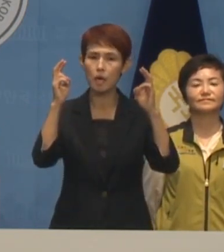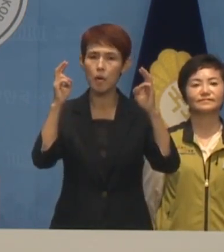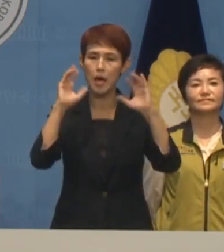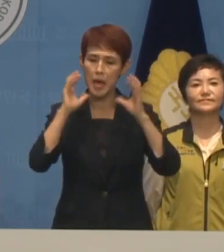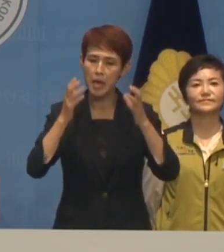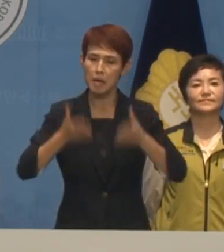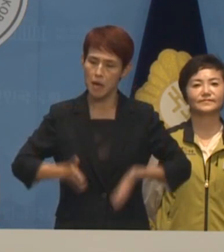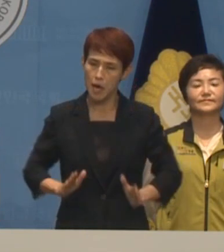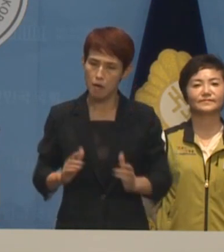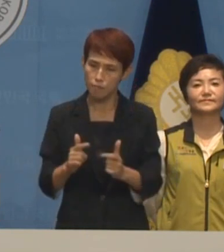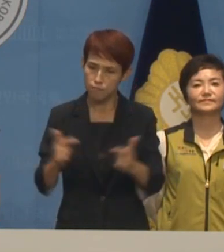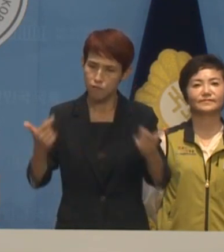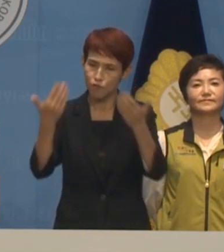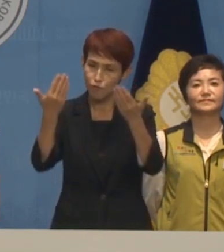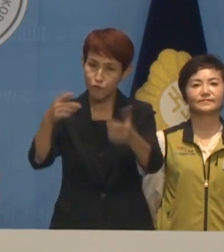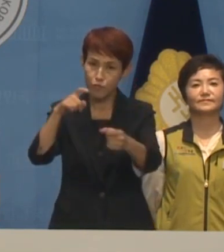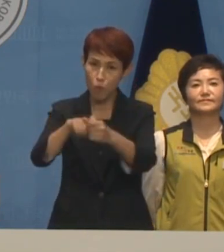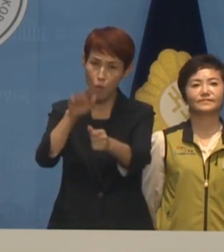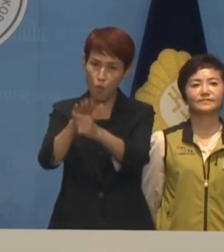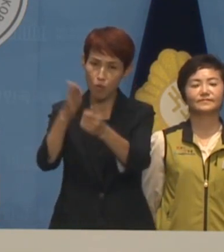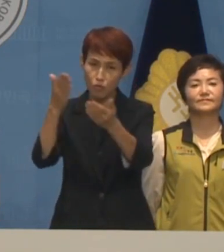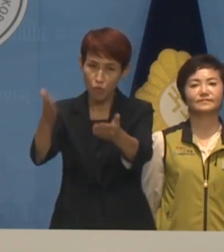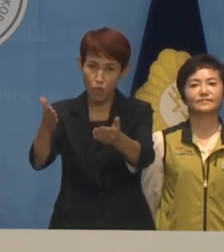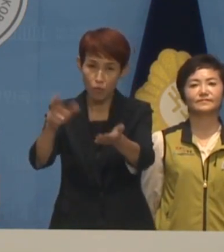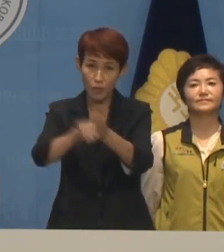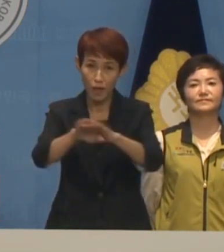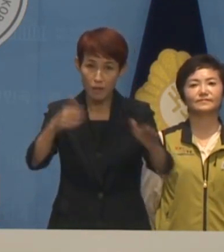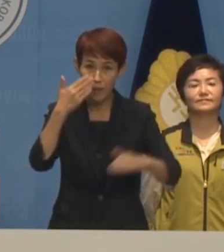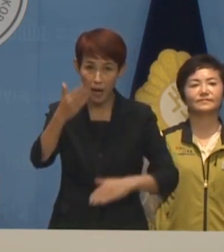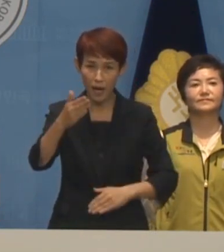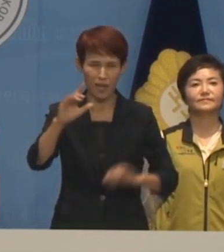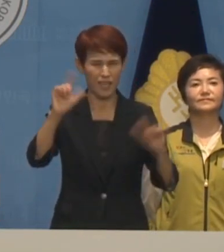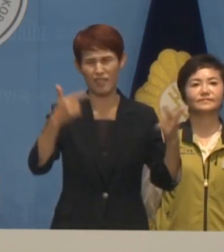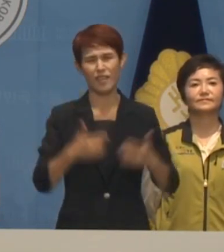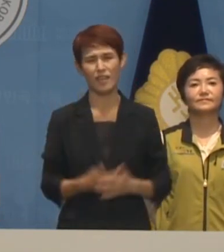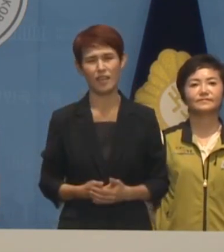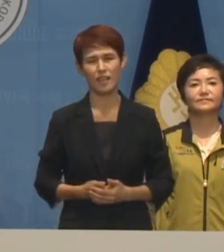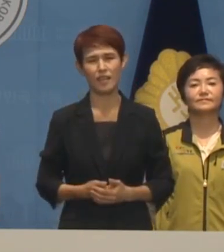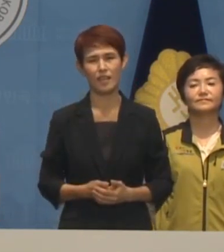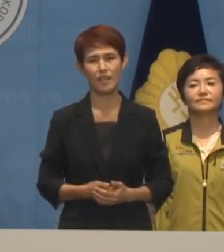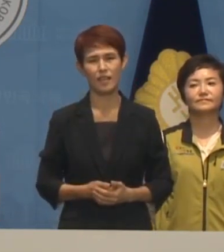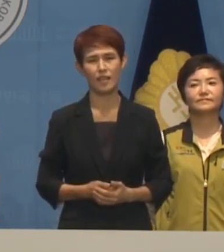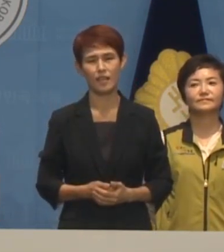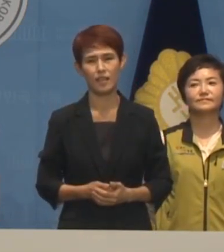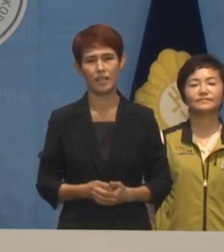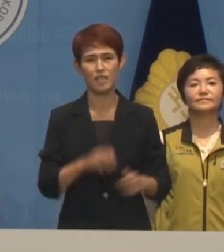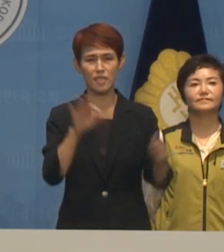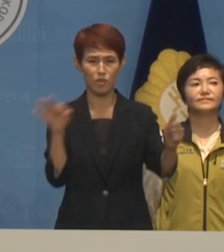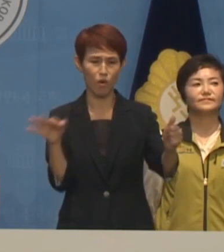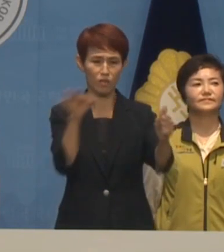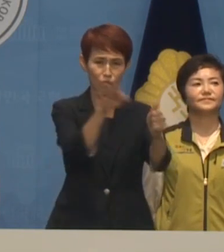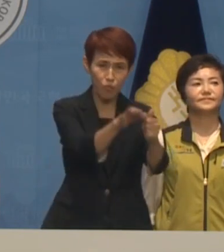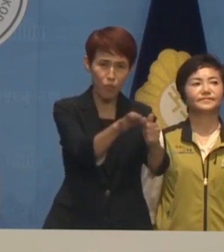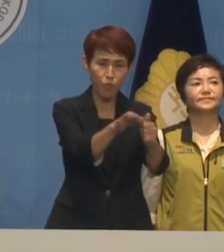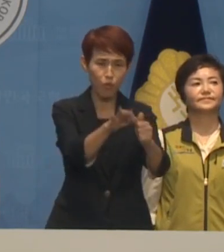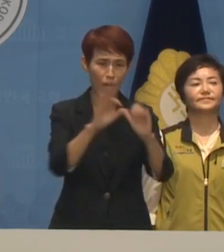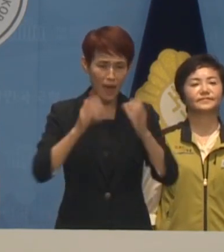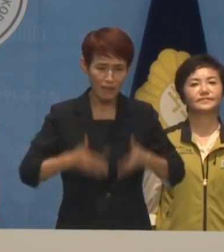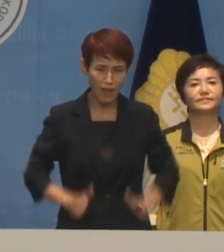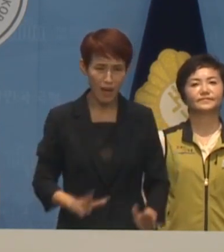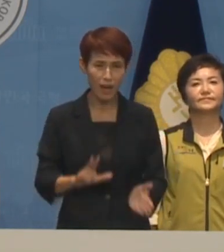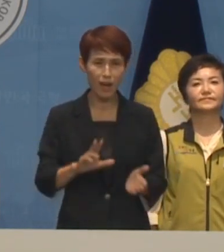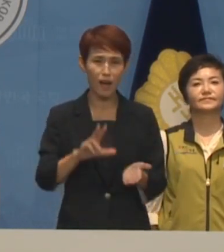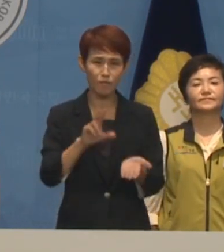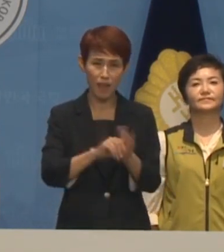저출산 대책을 한다고 해결될 수 있는 문제가 아닙니다. 지원금만으로 저출산 문제를 해결할 수 없습니다.